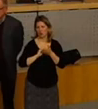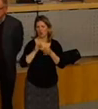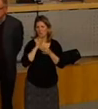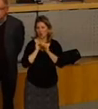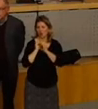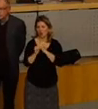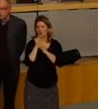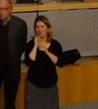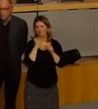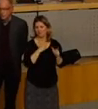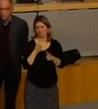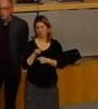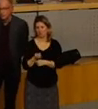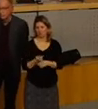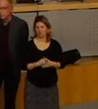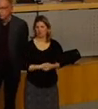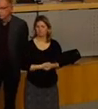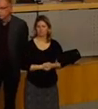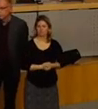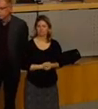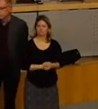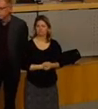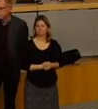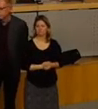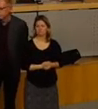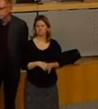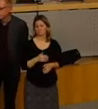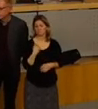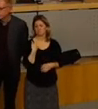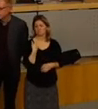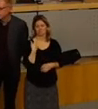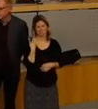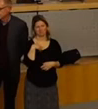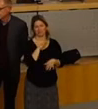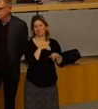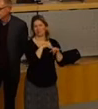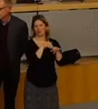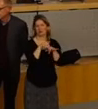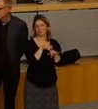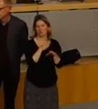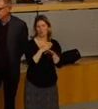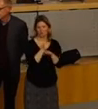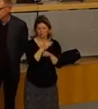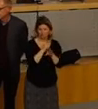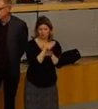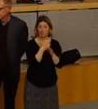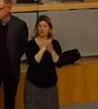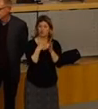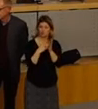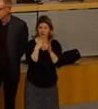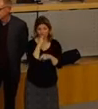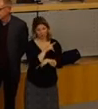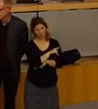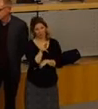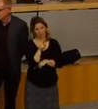und forstwirtschaft das war es ja schon aus der letzten delegation deutschland können wir noch mal eindrucksvoll bestätigt fühlen